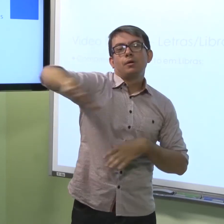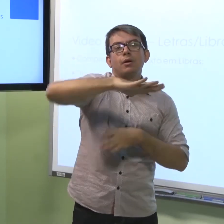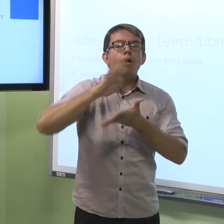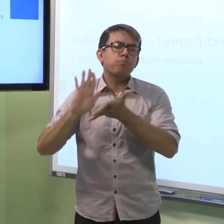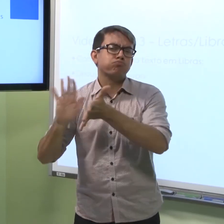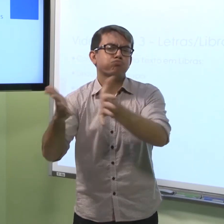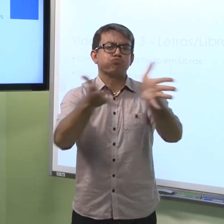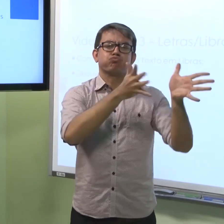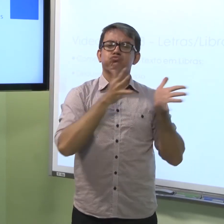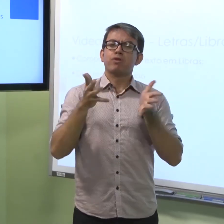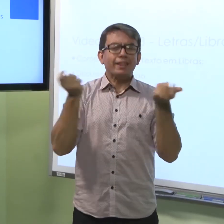Vocês conseguem, tá bom?